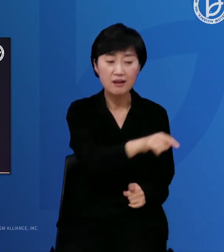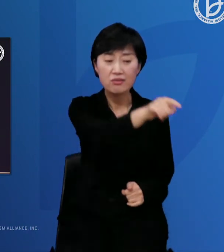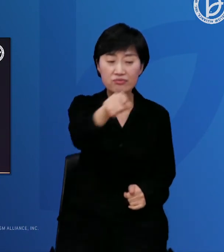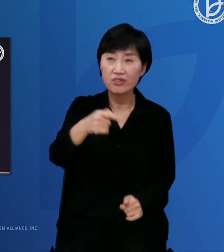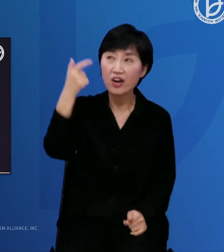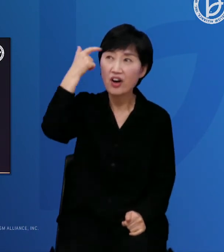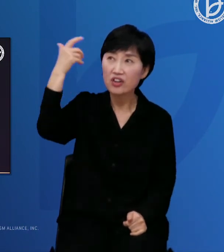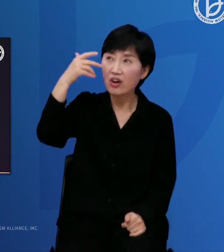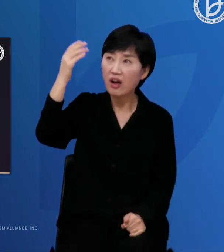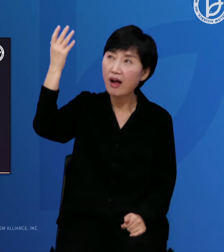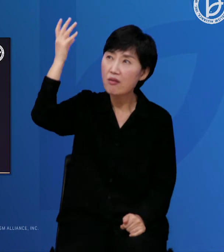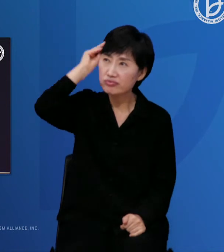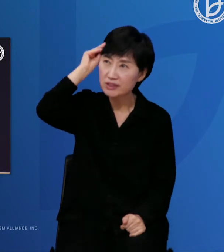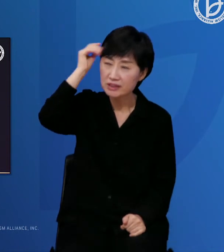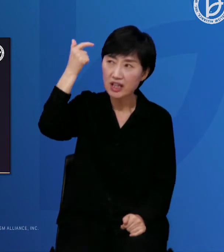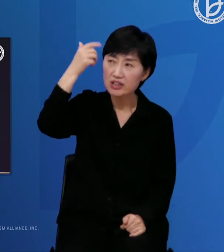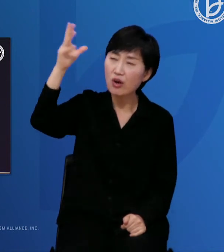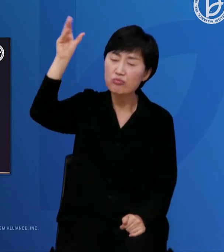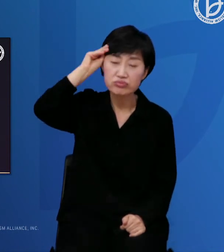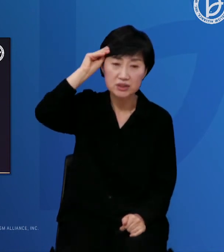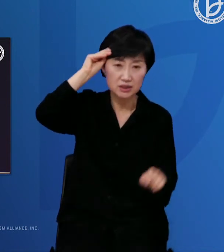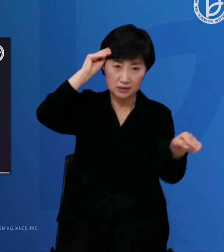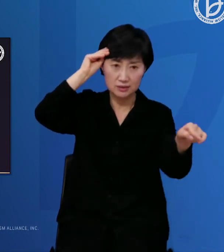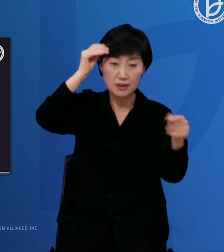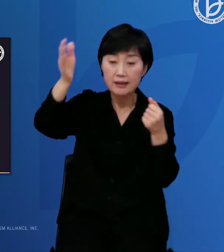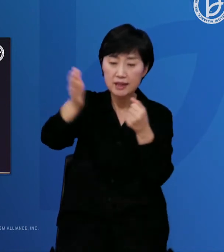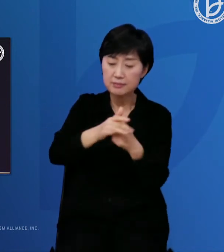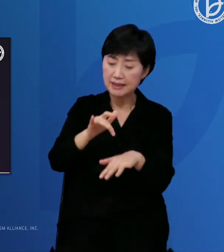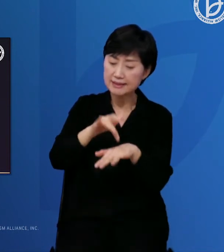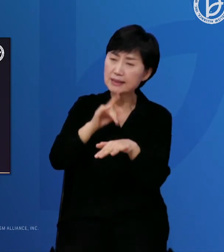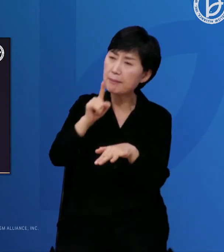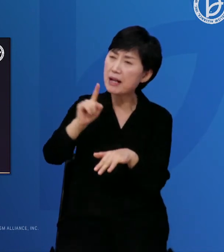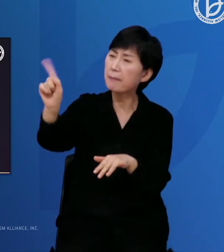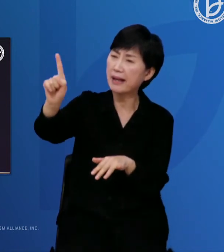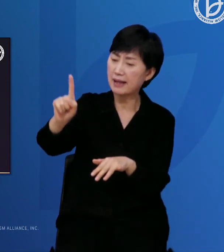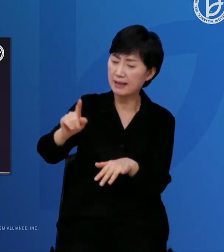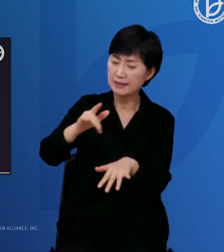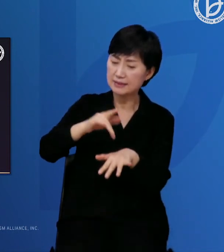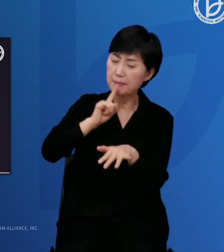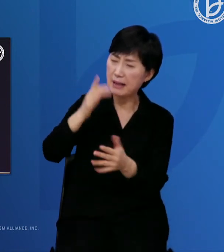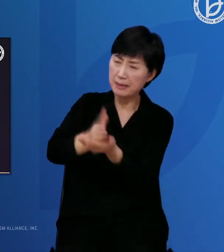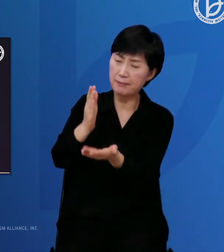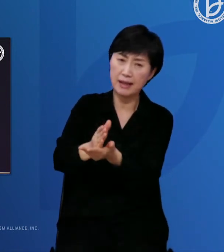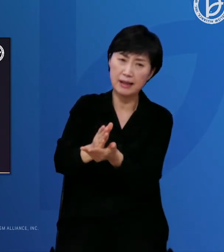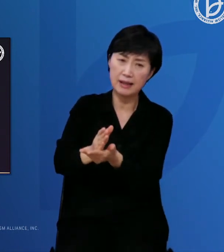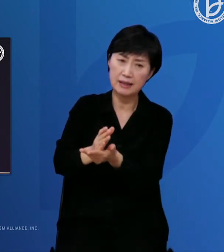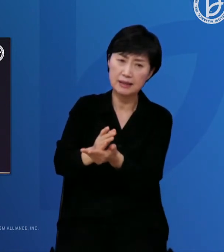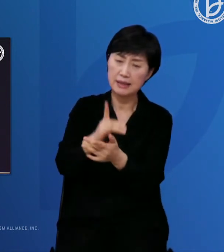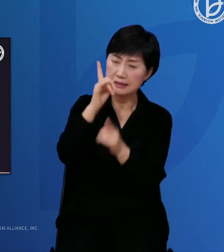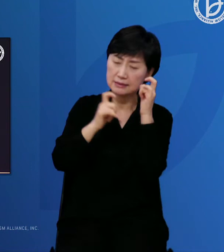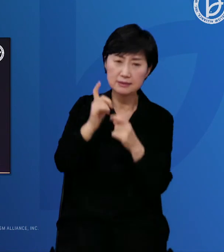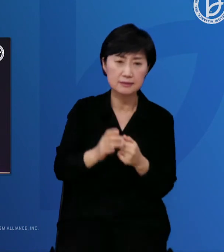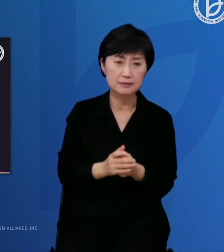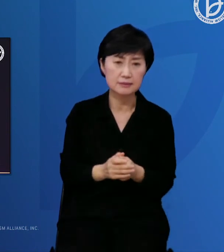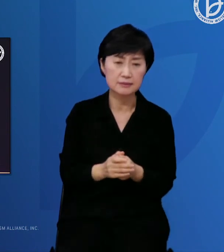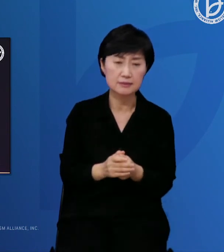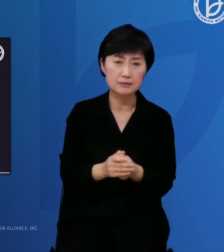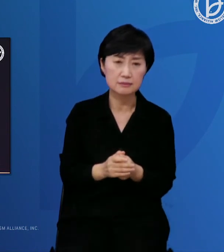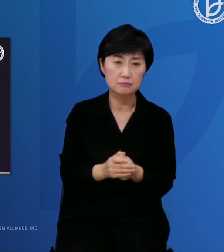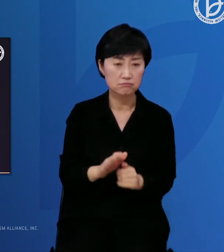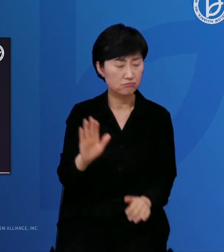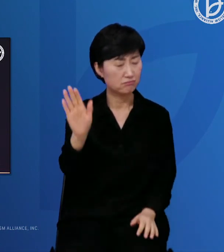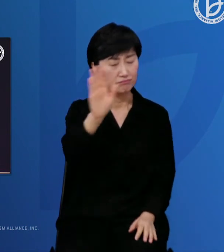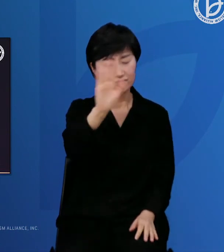왜 사단 얘기하느냐 이러죠. And those whose spiritual eyes are dim will often ask, why do you speak about Satan? 예, 제일 먼저 알아야